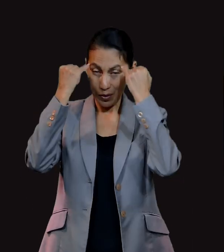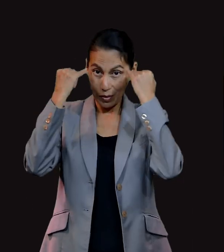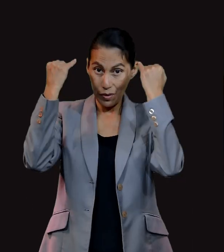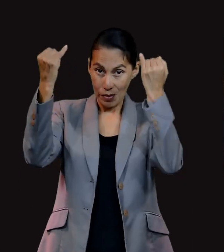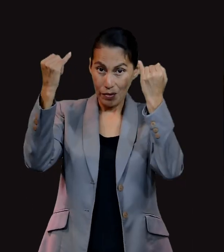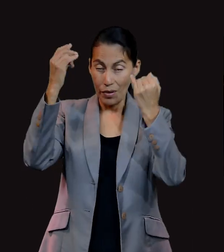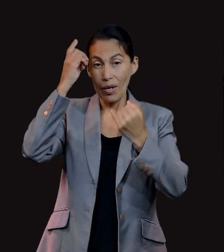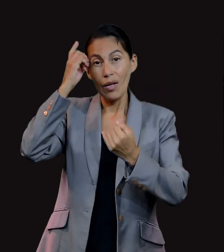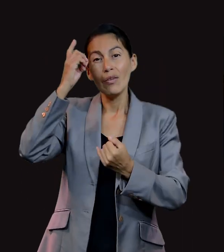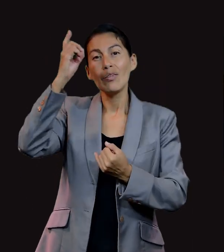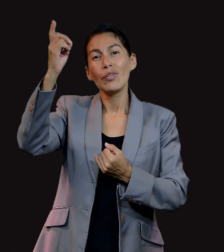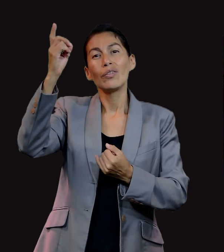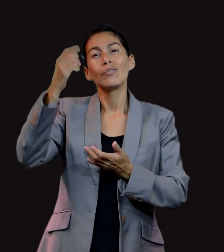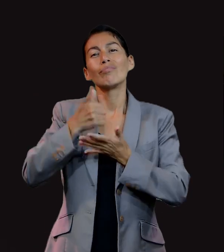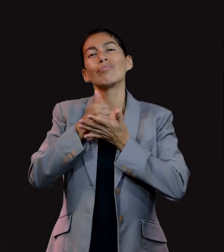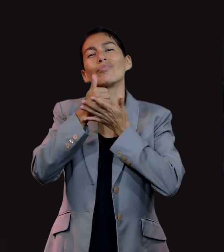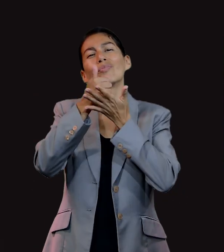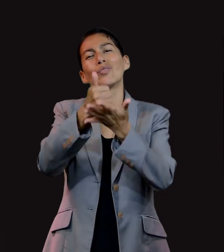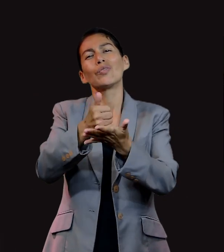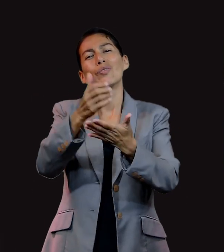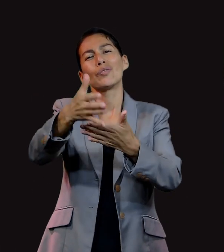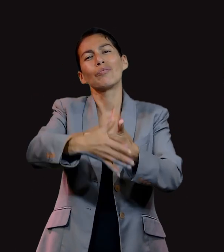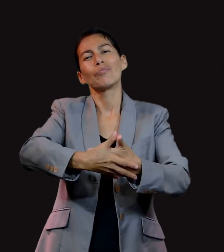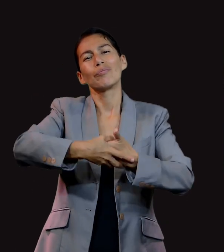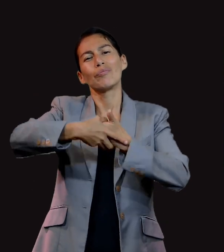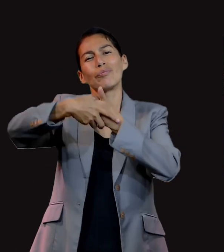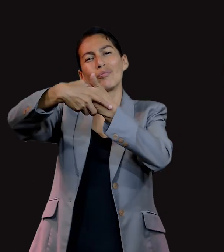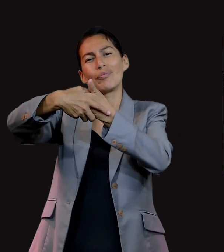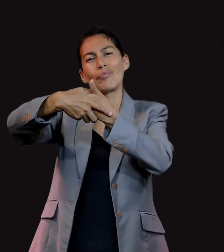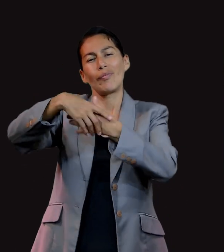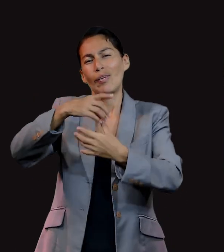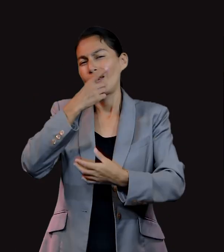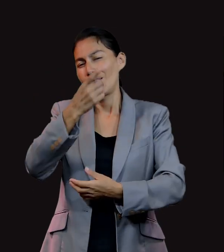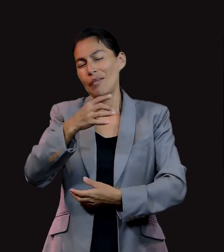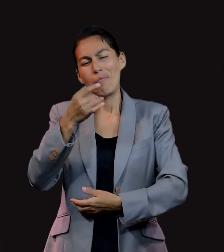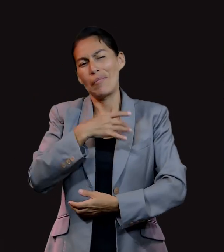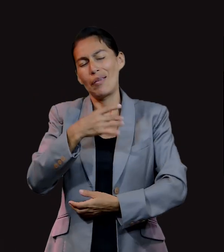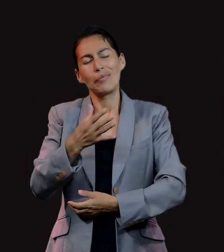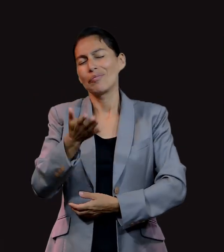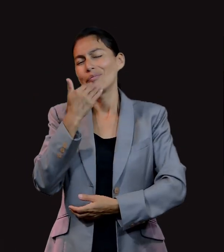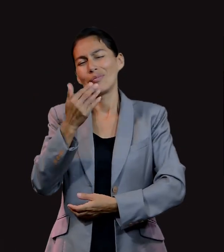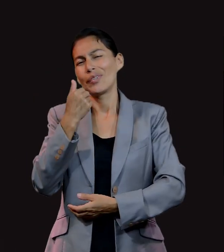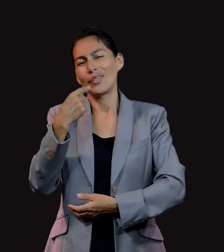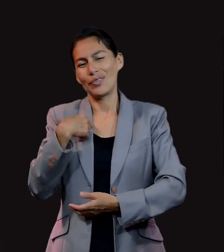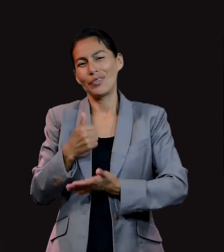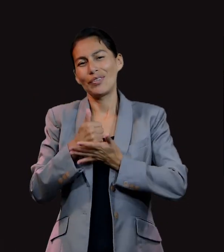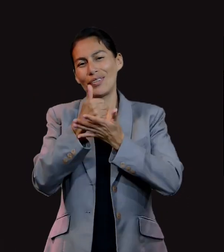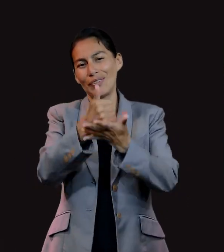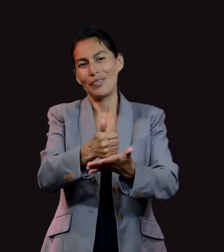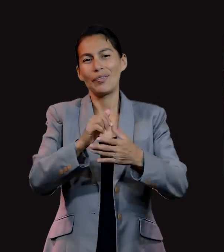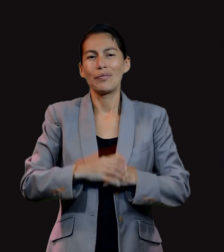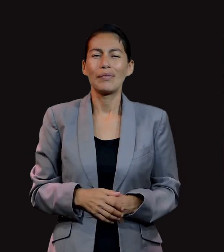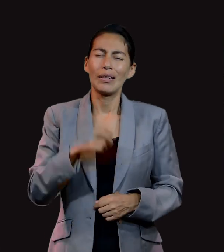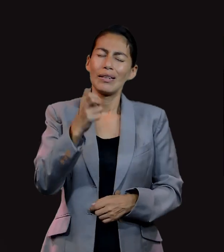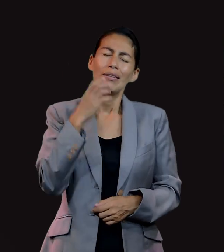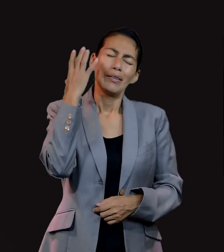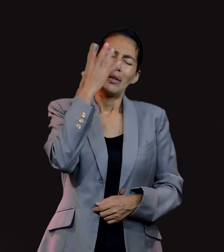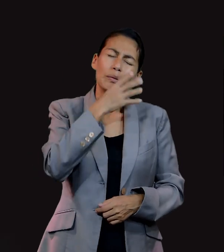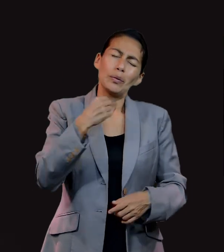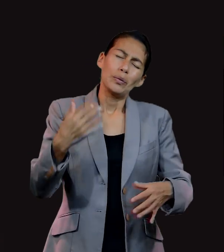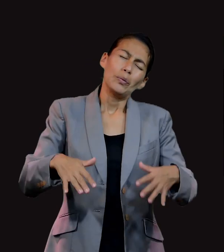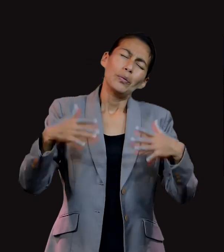Soy tu Dios Quien te sostiene De tu mano derecha Y te dice No temas Yo te ayudo Que